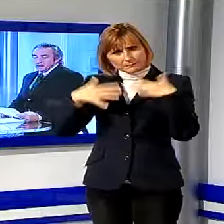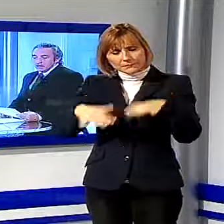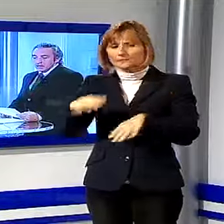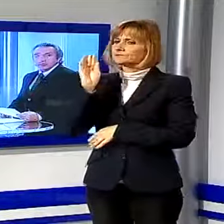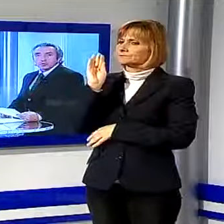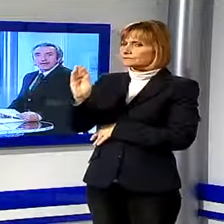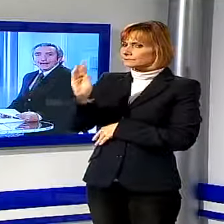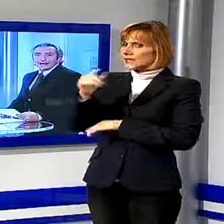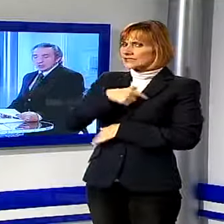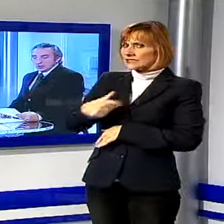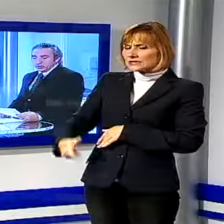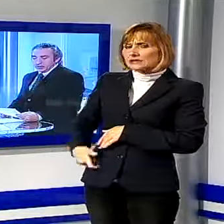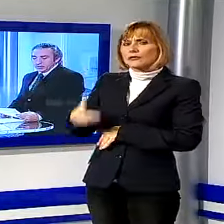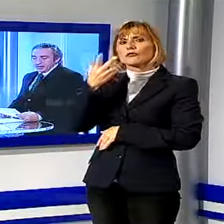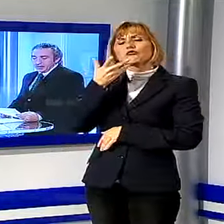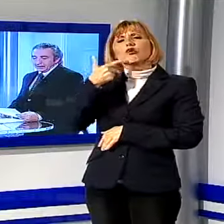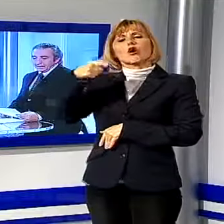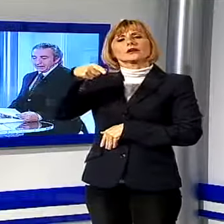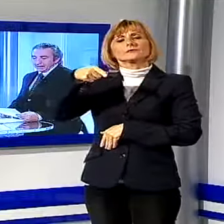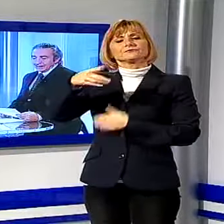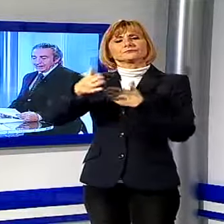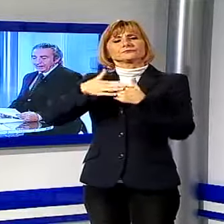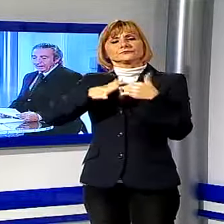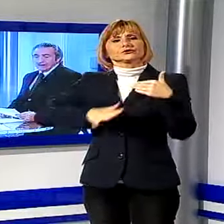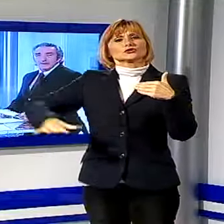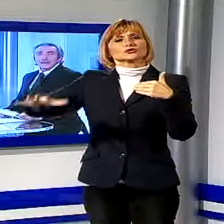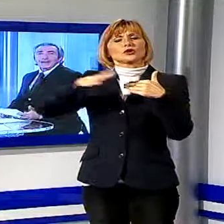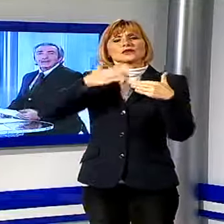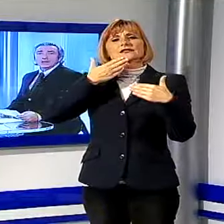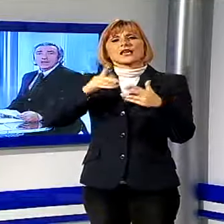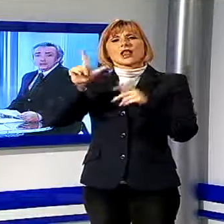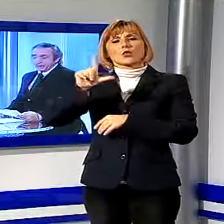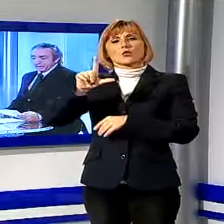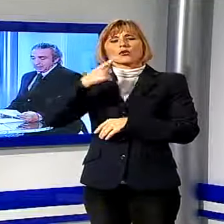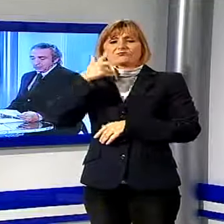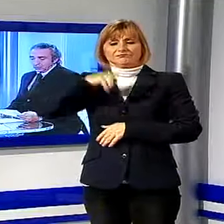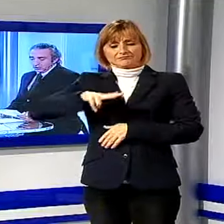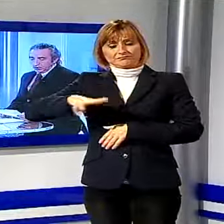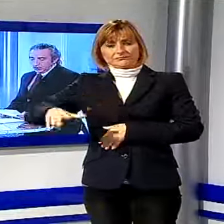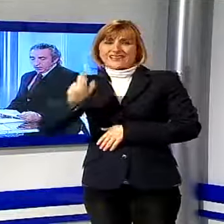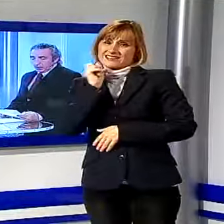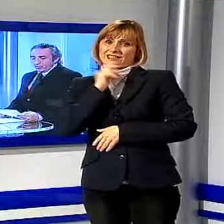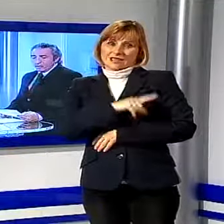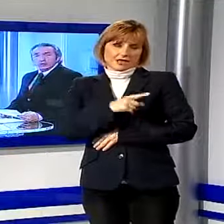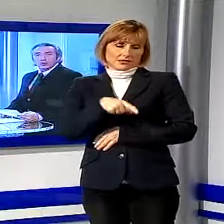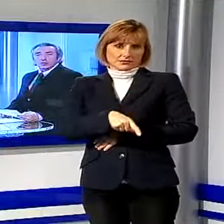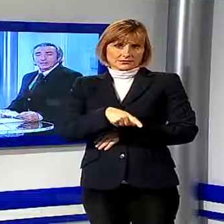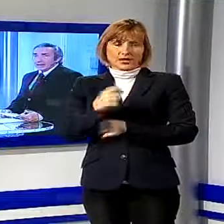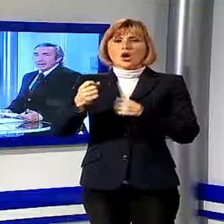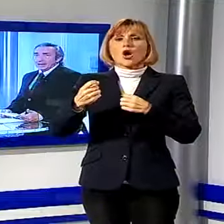impegno per dotare la zona circostante l'ospedale San Luca di adeguati parcheggi gratuiti. Il movimento dichiara la